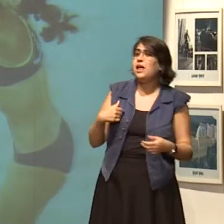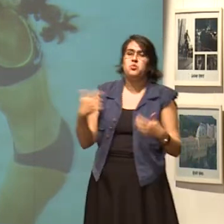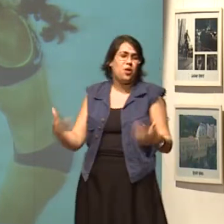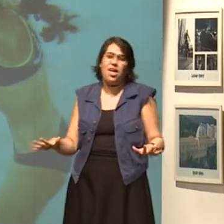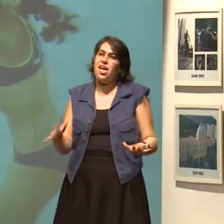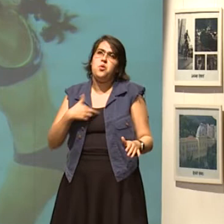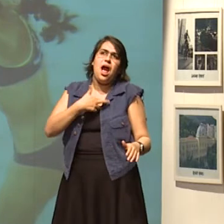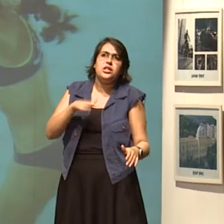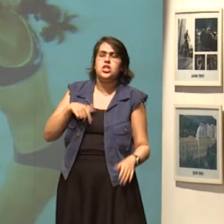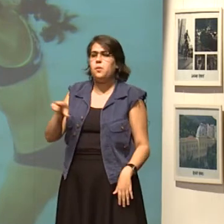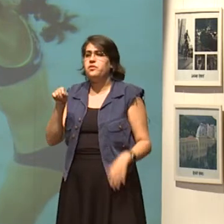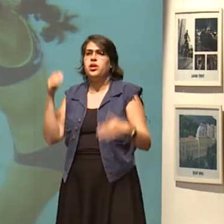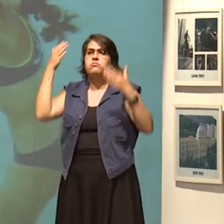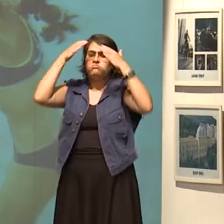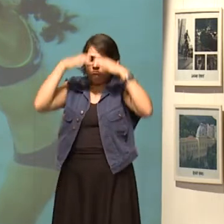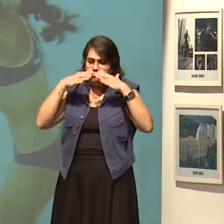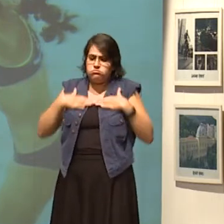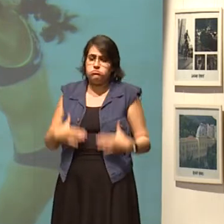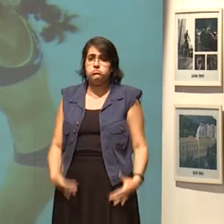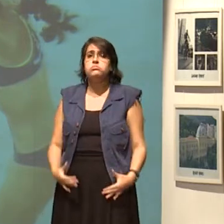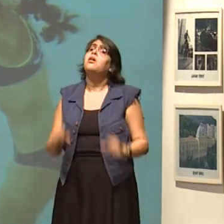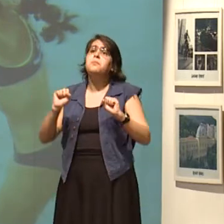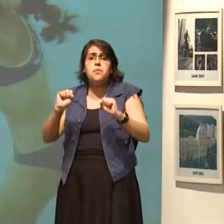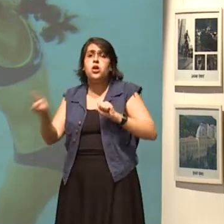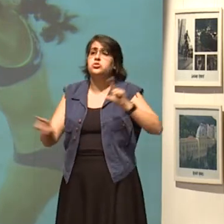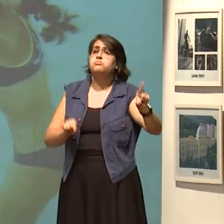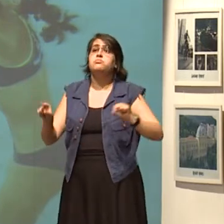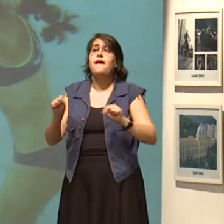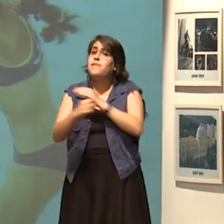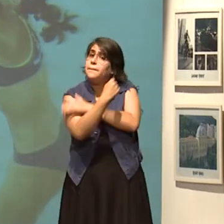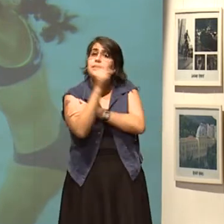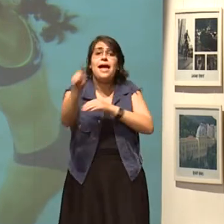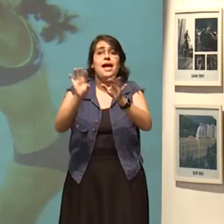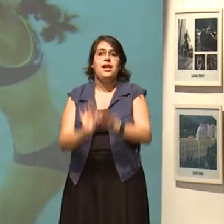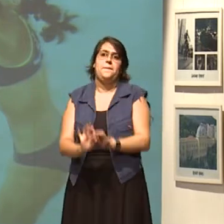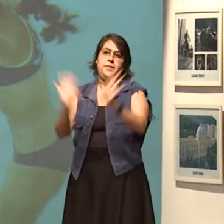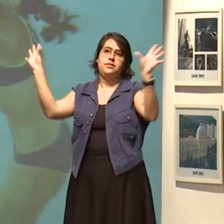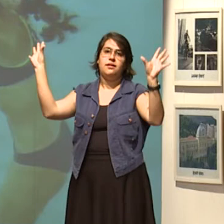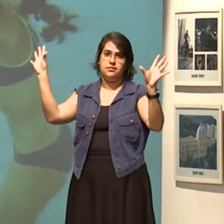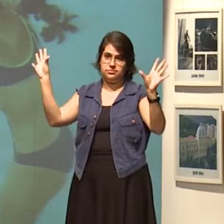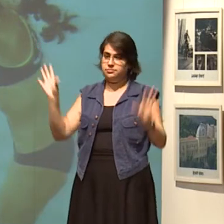de uma roupa mais curta e a outra com uma roupa mais coberta. O feminismo é